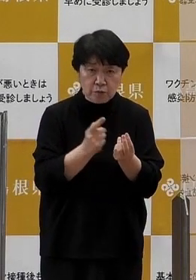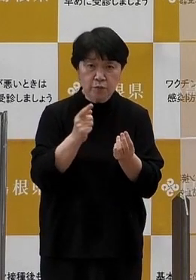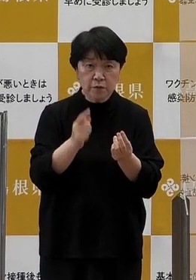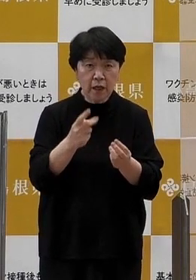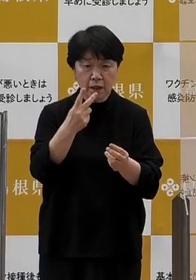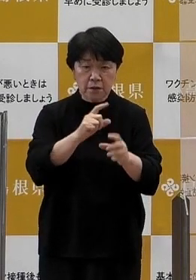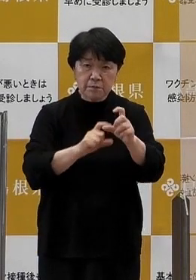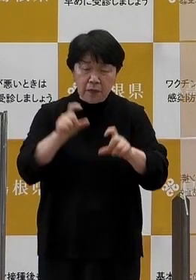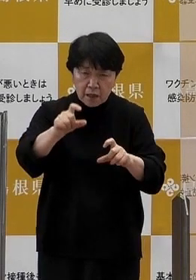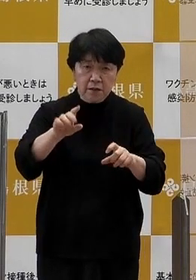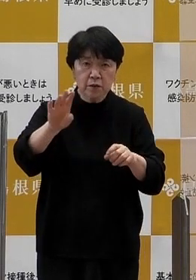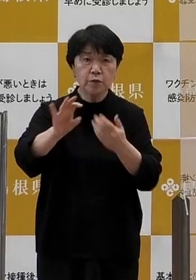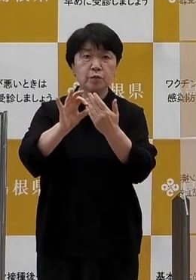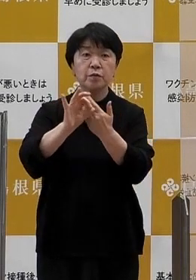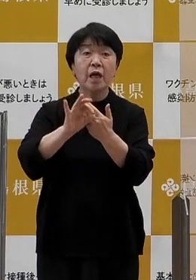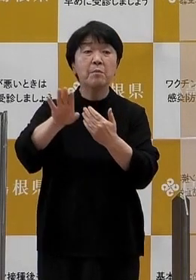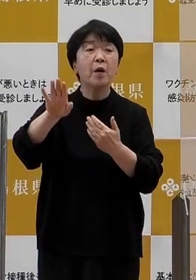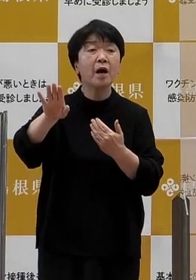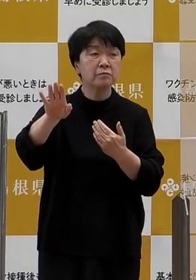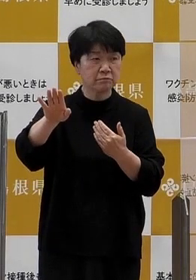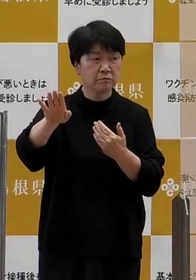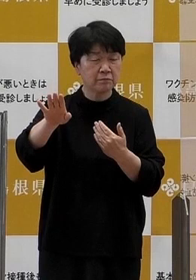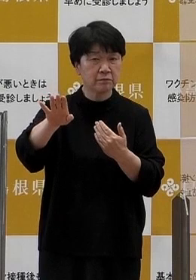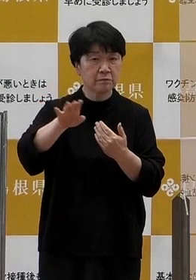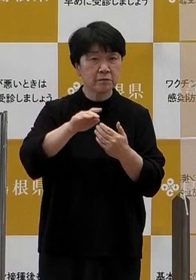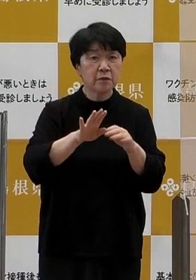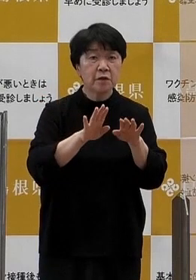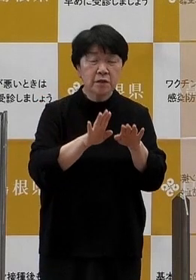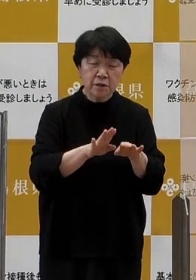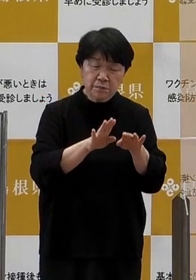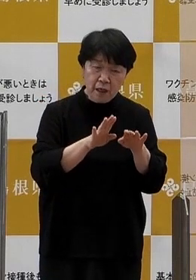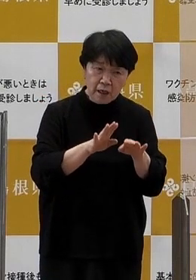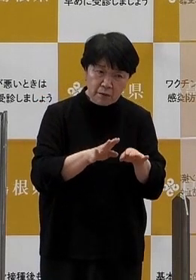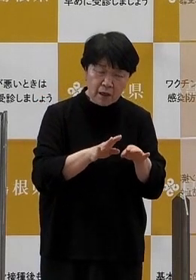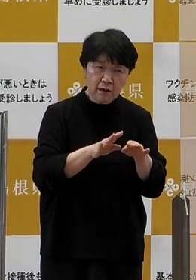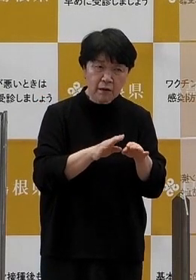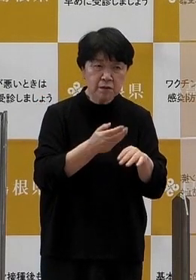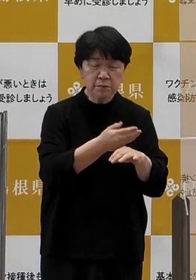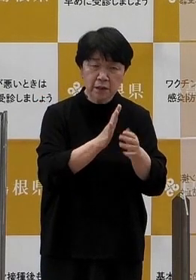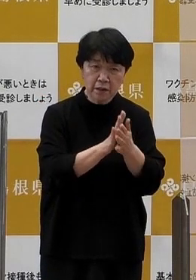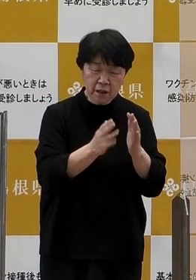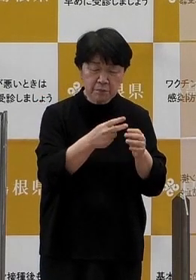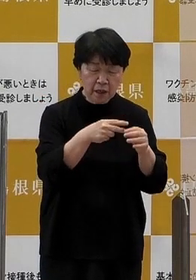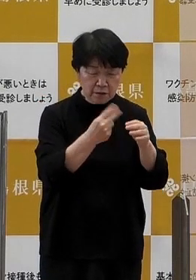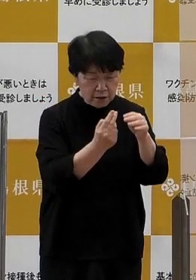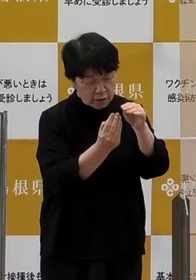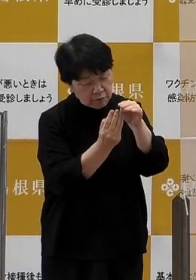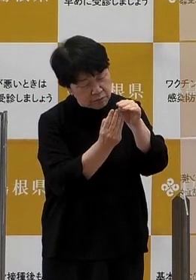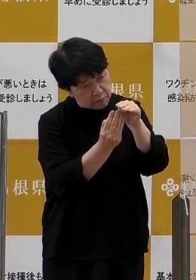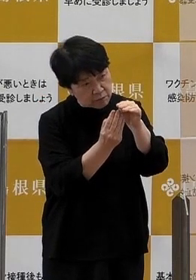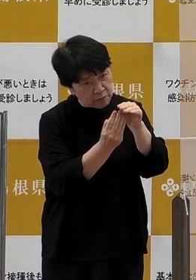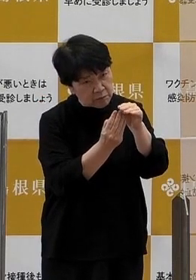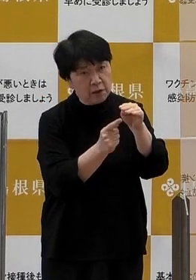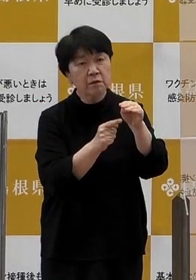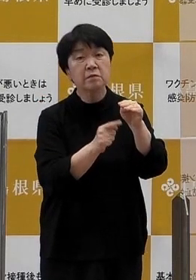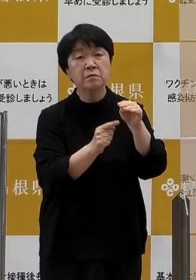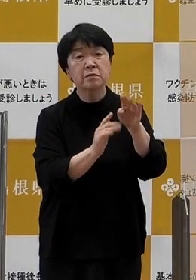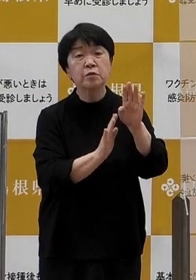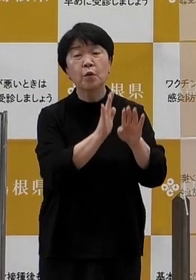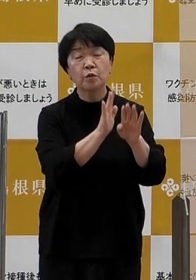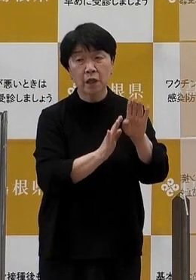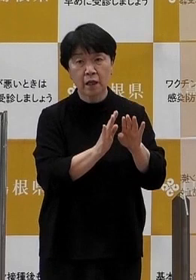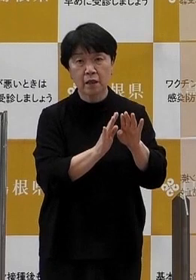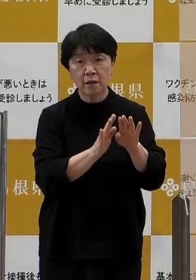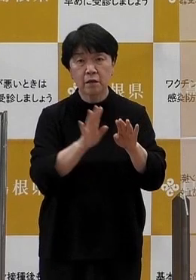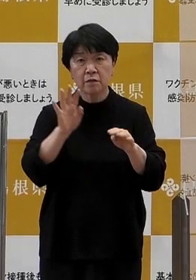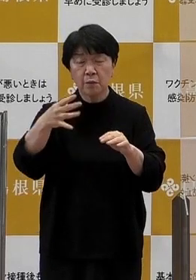通にあるってことは、島根県が今200前ぐらいで最高更新とかって言ってますけど、400にな